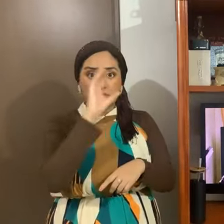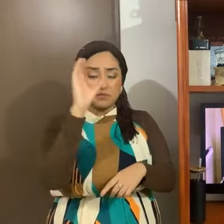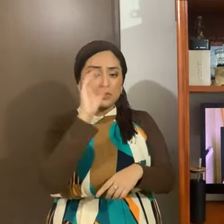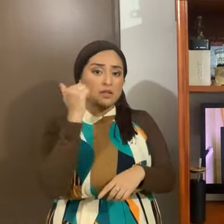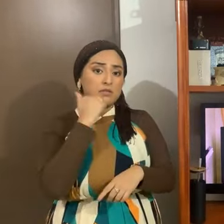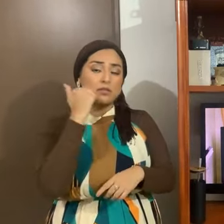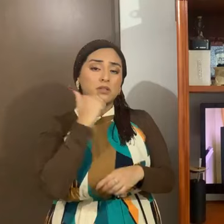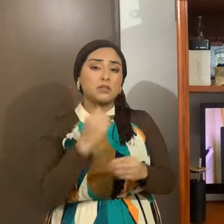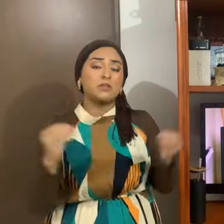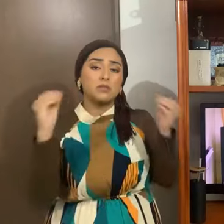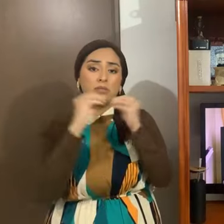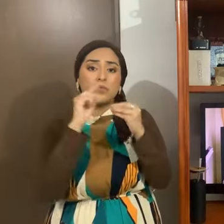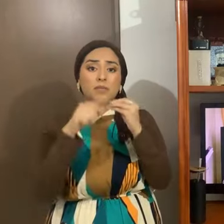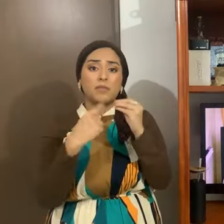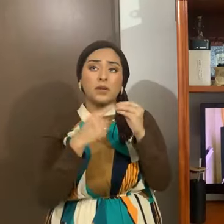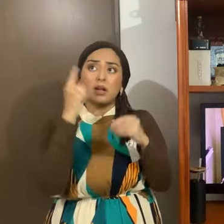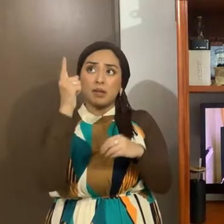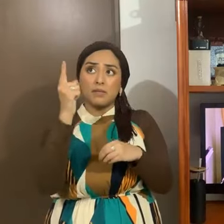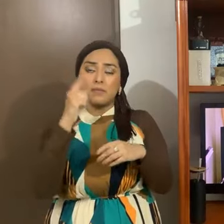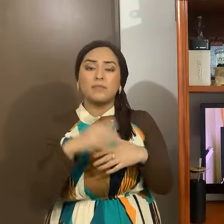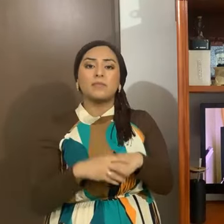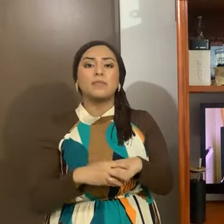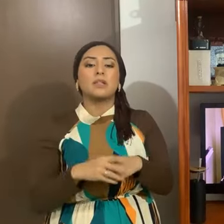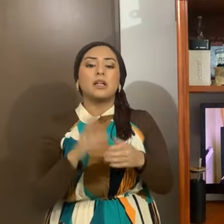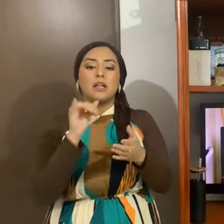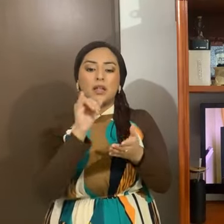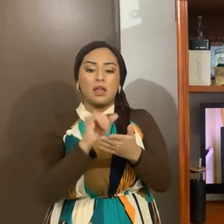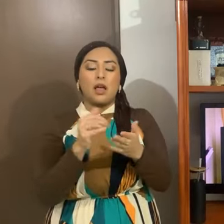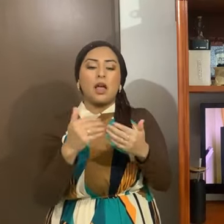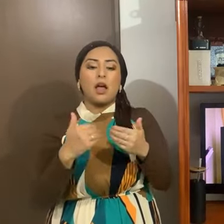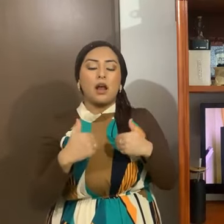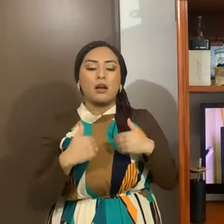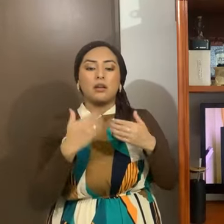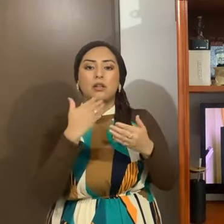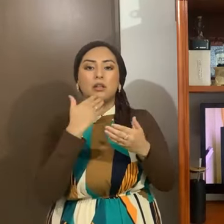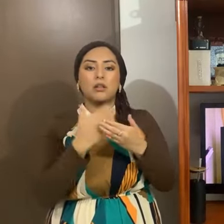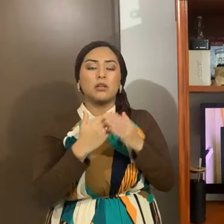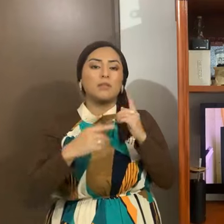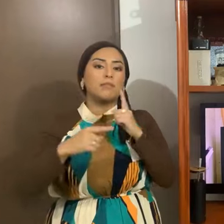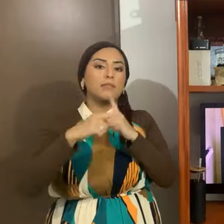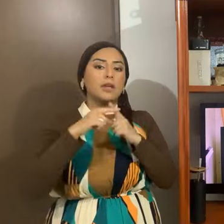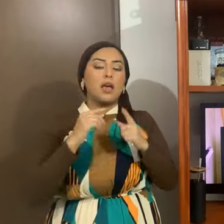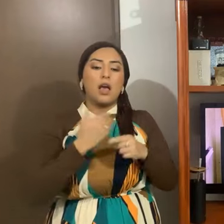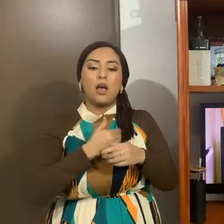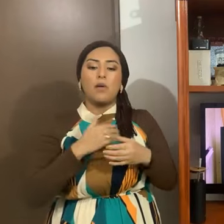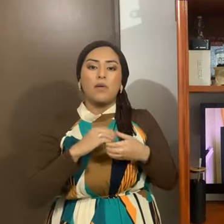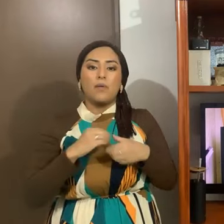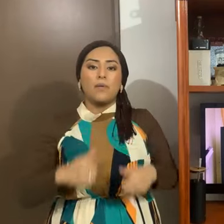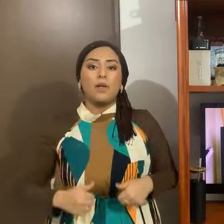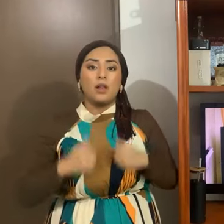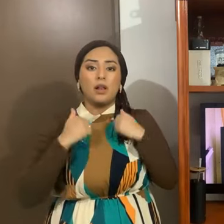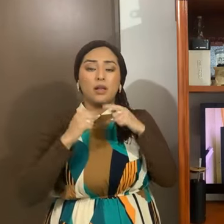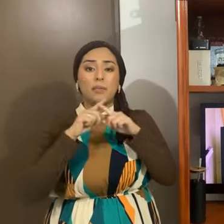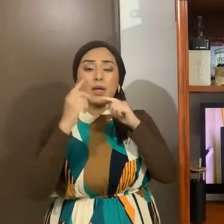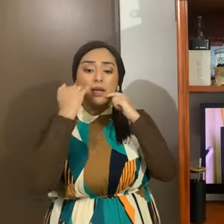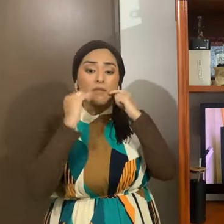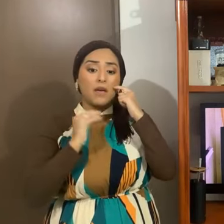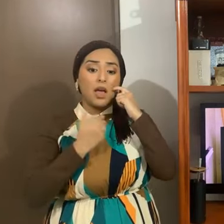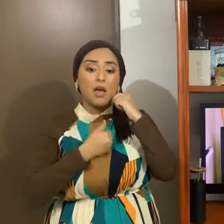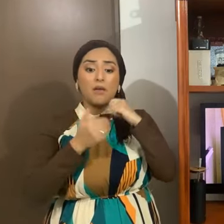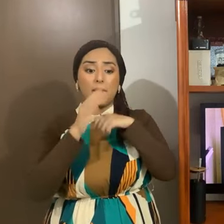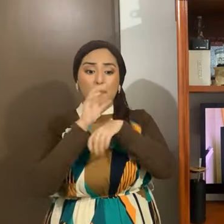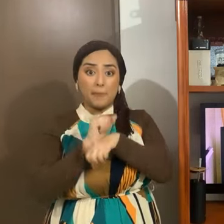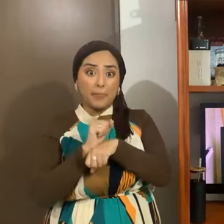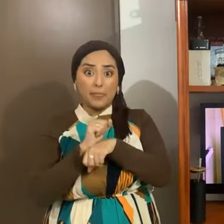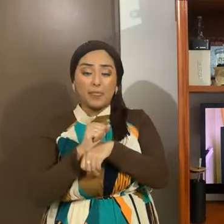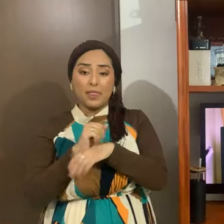día más de su presencia, esto tendrá consecuencias positivas en nuestra vida. Pero si nuestros hábitos,